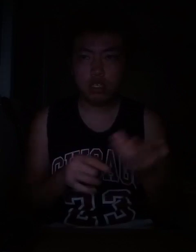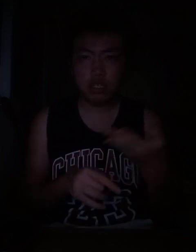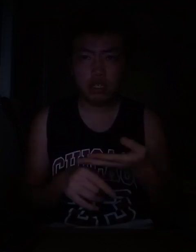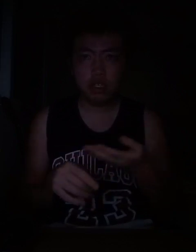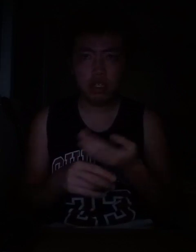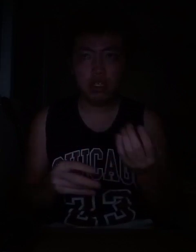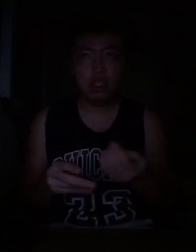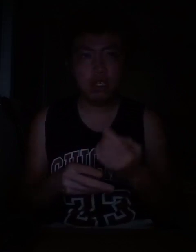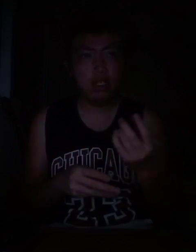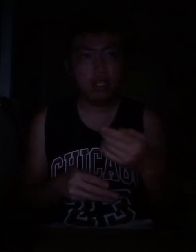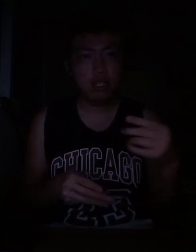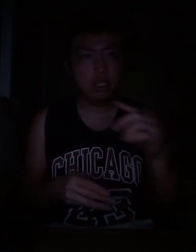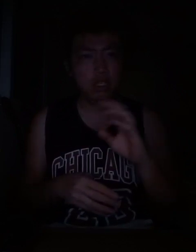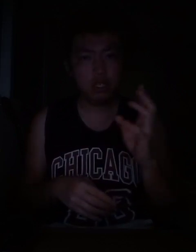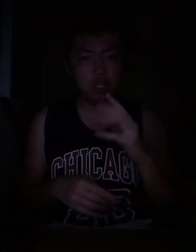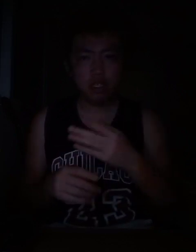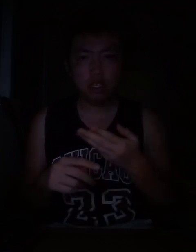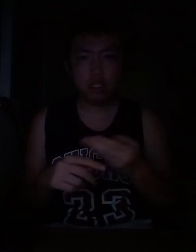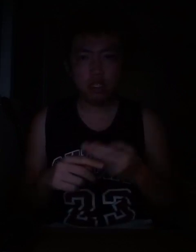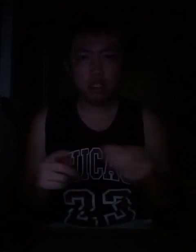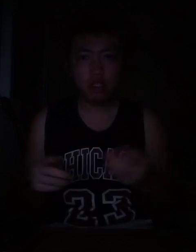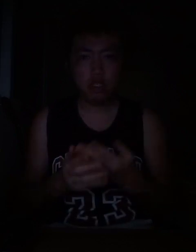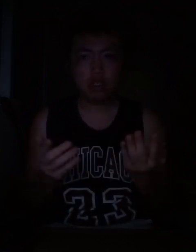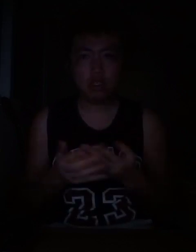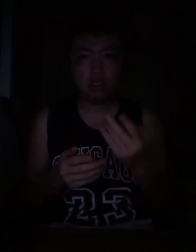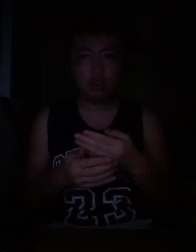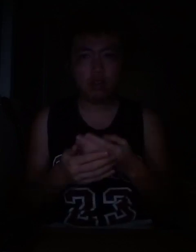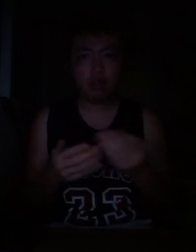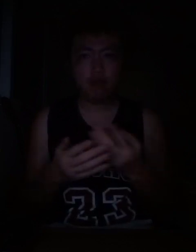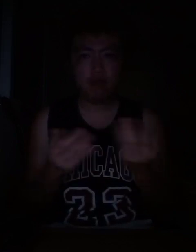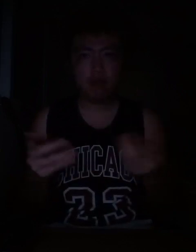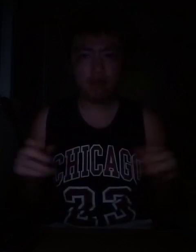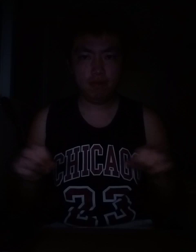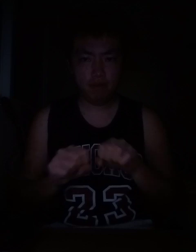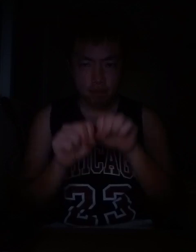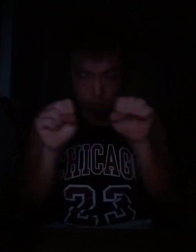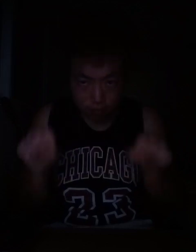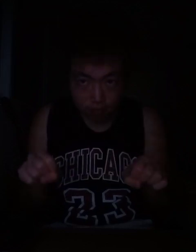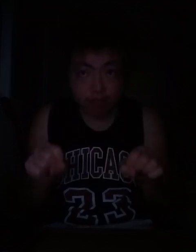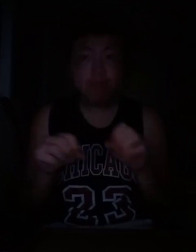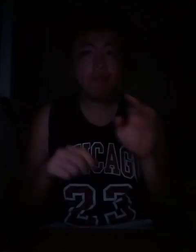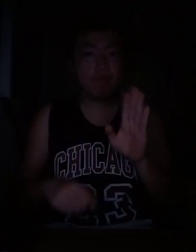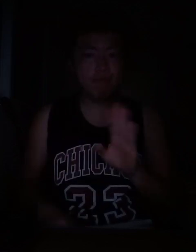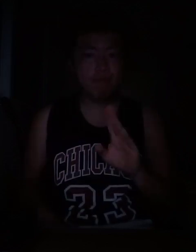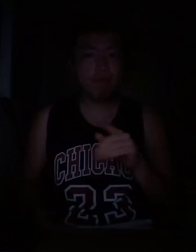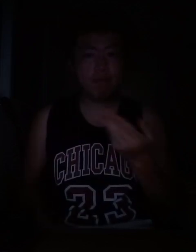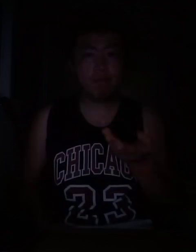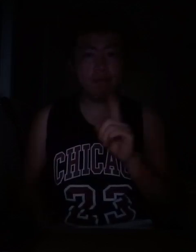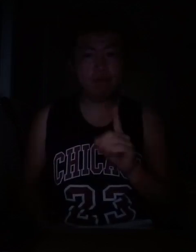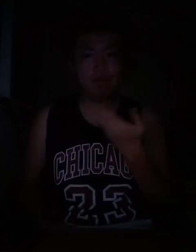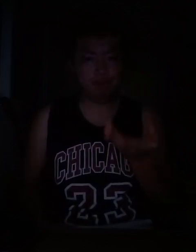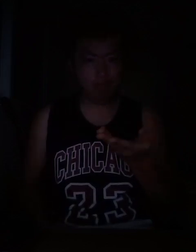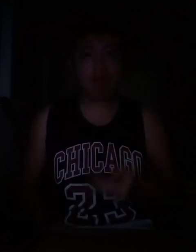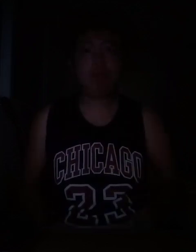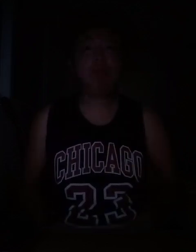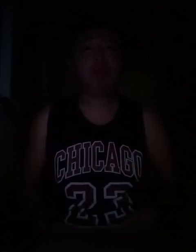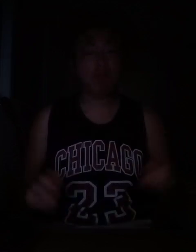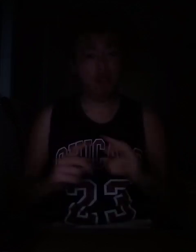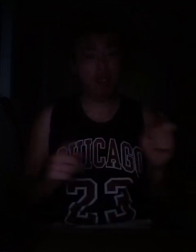이동 경로는 기상센터 연결해서 자세히 알아보겠습니다. 남희진 캐스터 전해주시죠. 네, 먼저 태풍의 현재